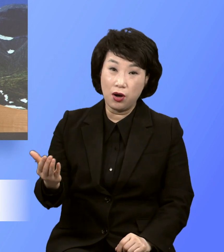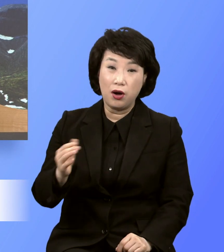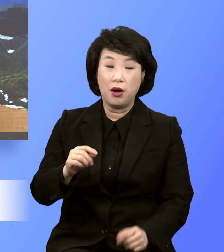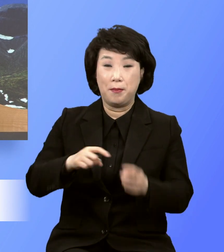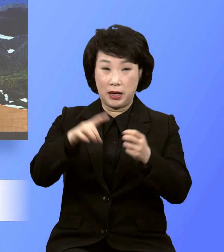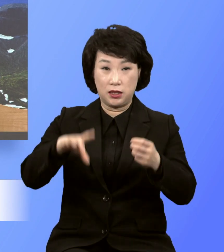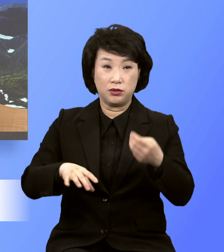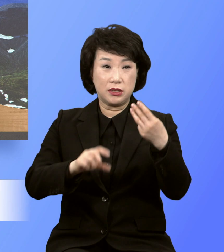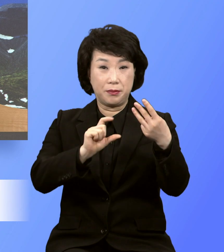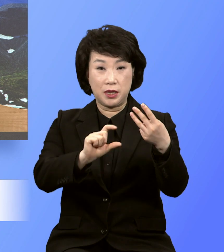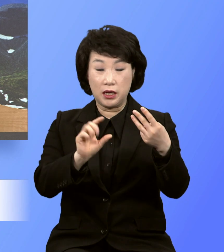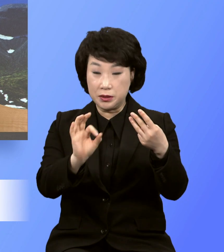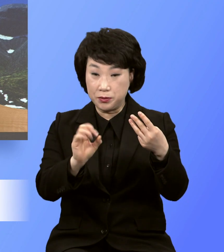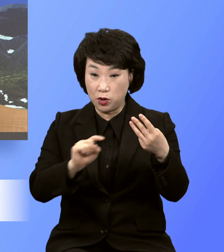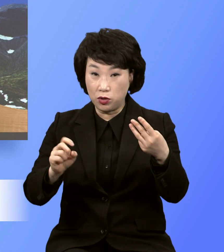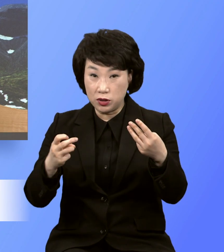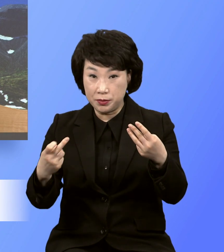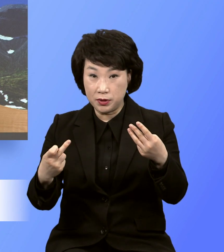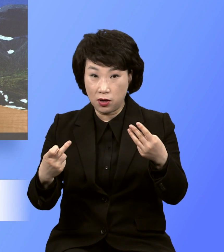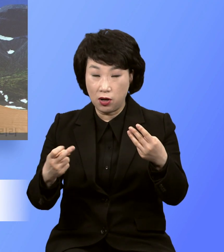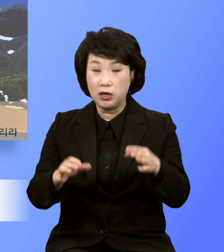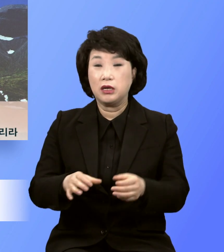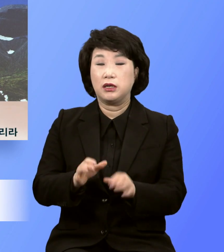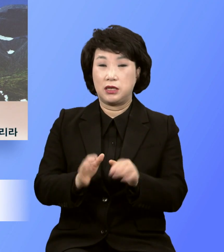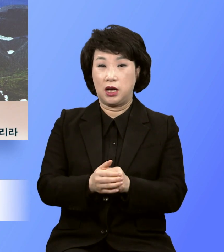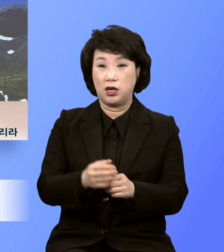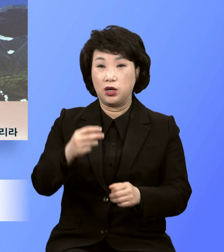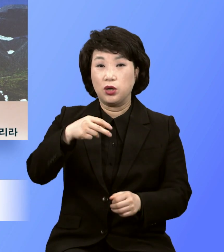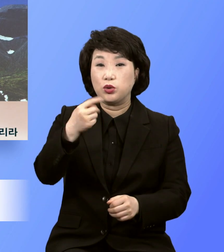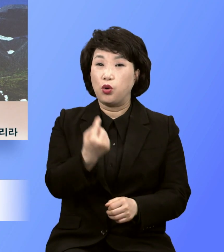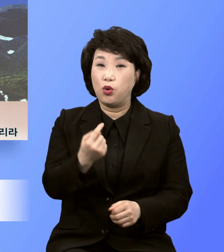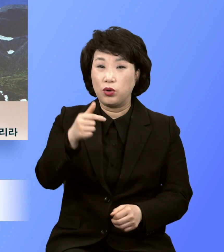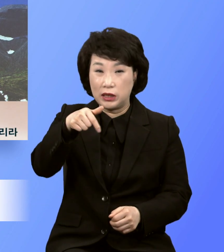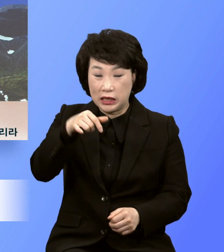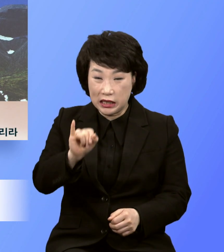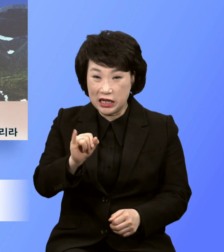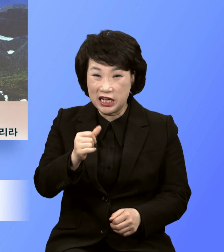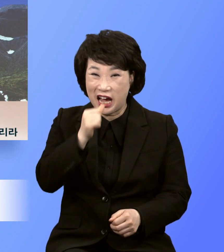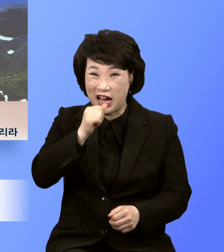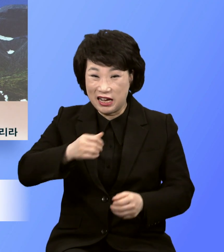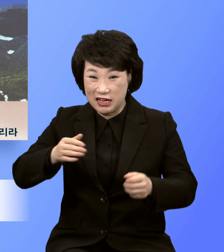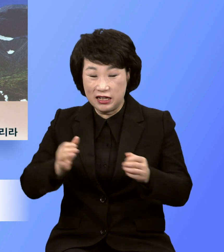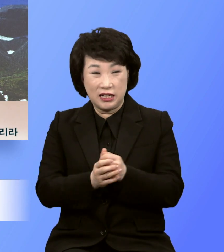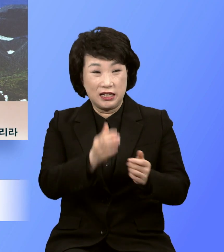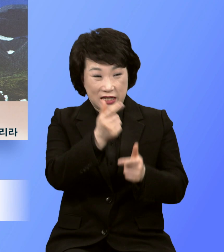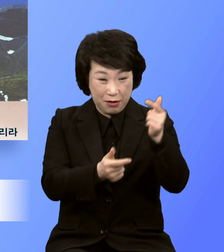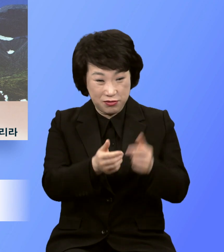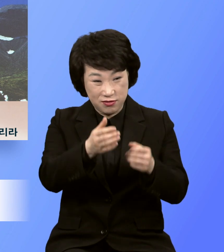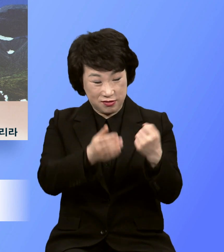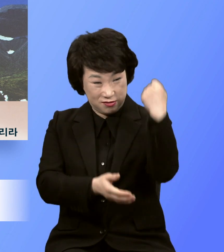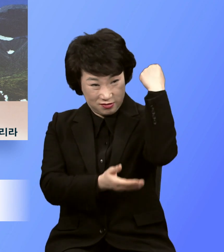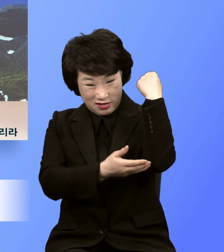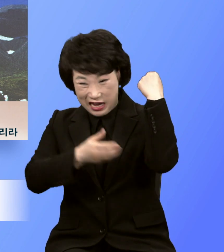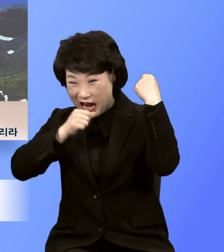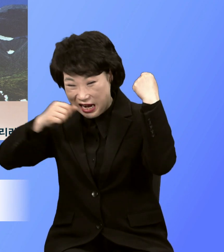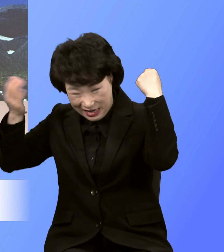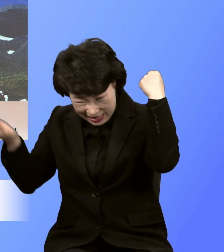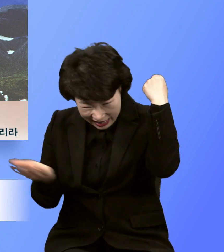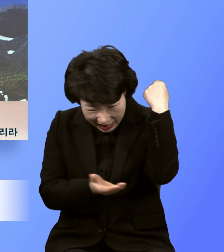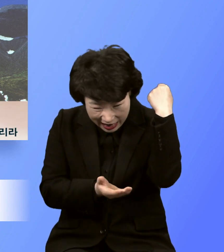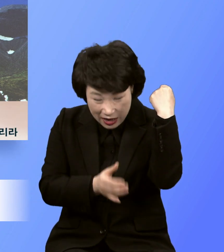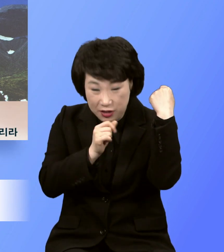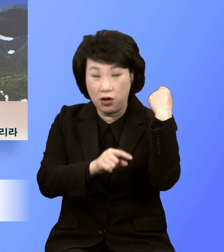3장 10절로 12절에 이미 도끼가 나무 뿌리에 놓였으니 좋은 열매 맺지